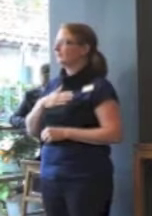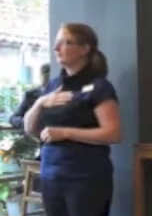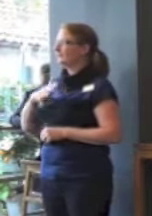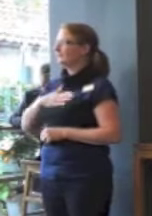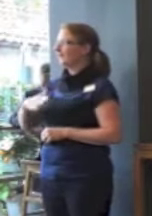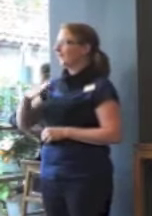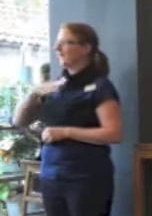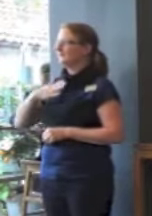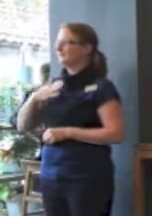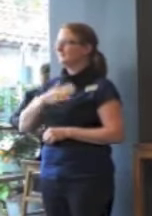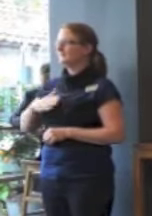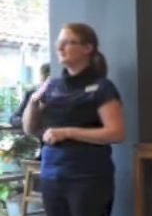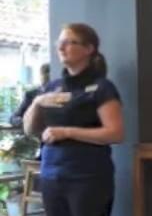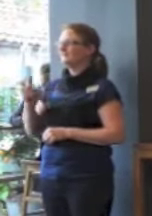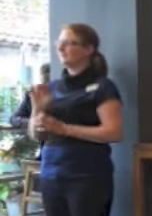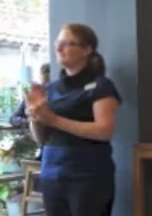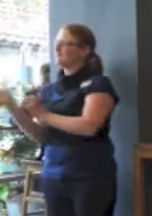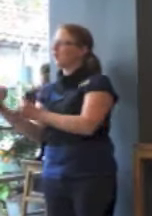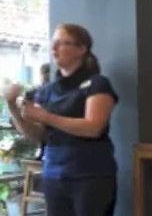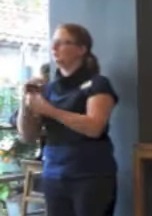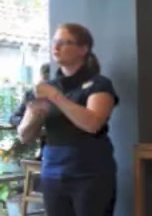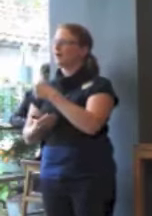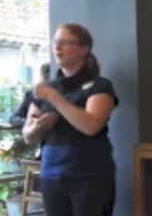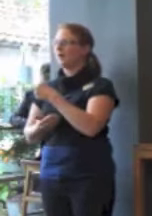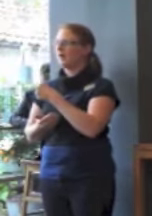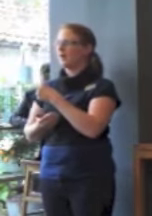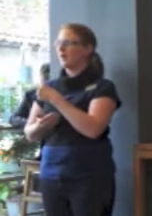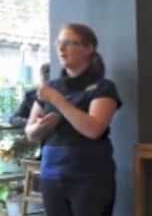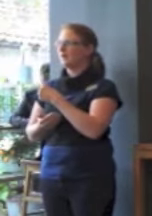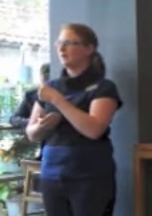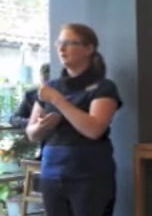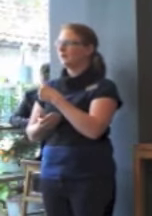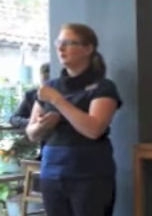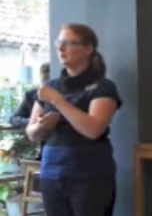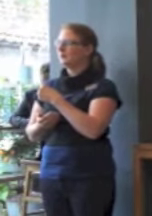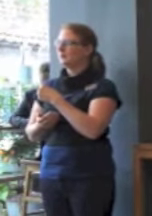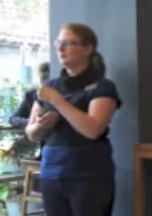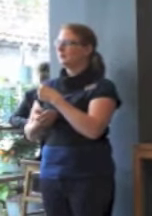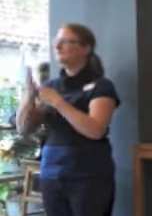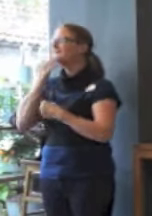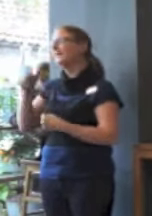ytliga retoriken och så verkligen förstå. Vem skulle den personen vara?